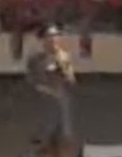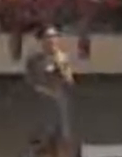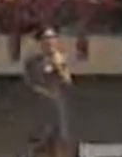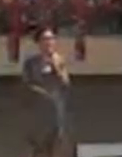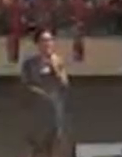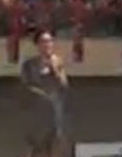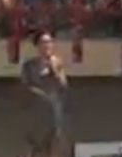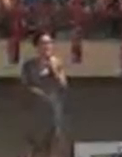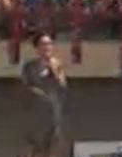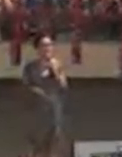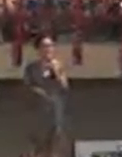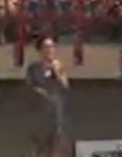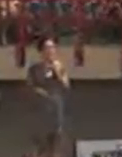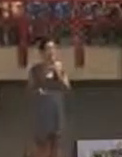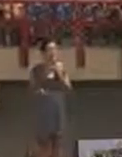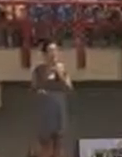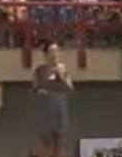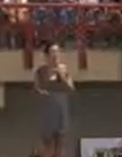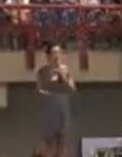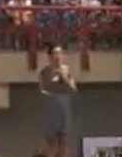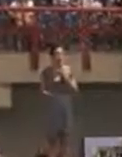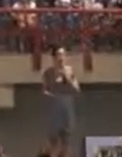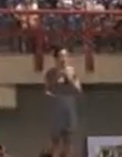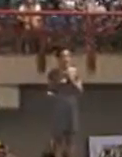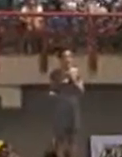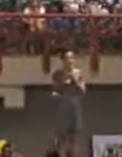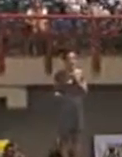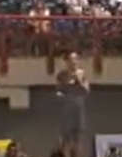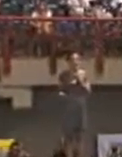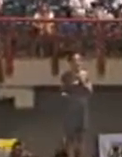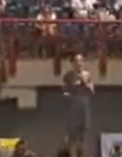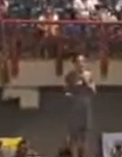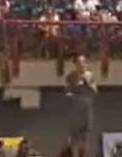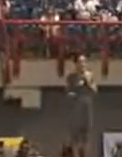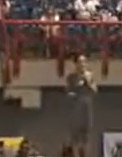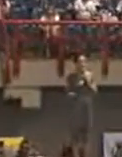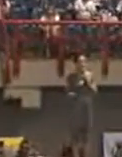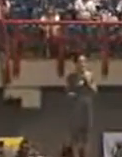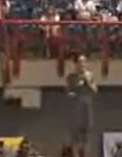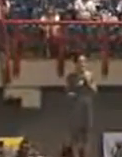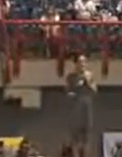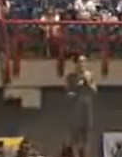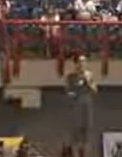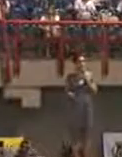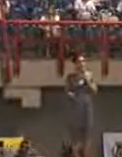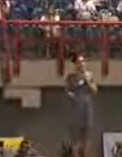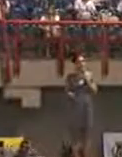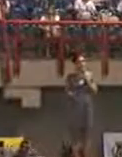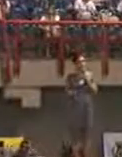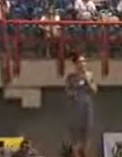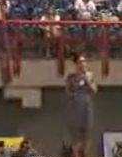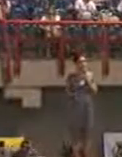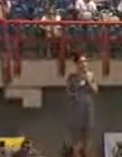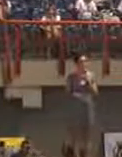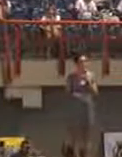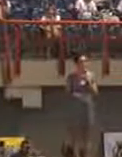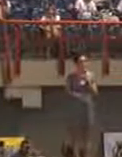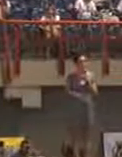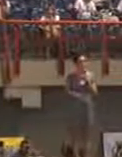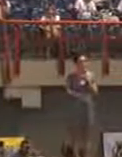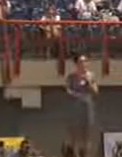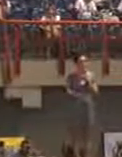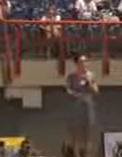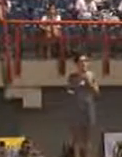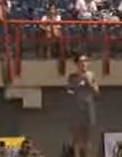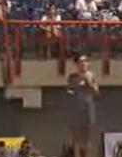para entender sobre o que eu vou falar no texto, eu vou fugir ao tema. E